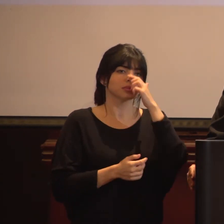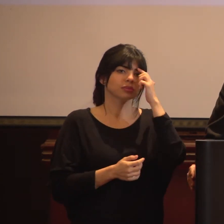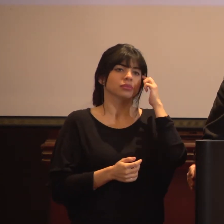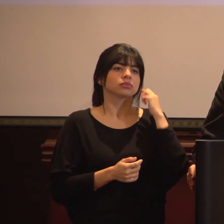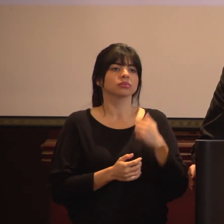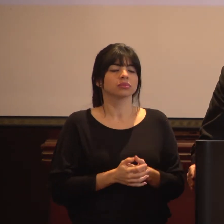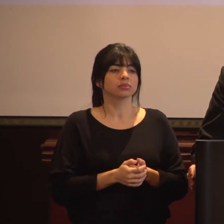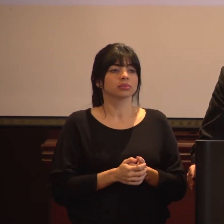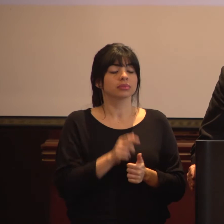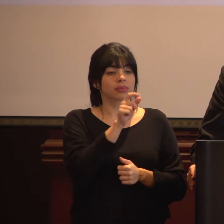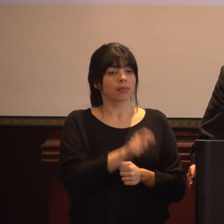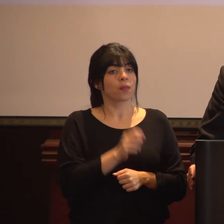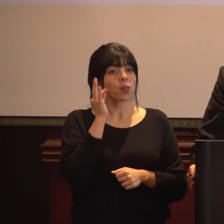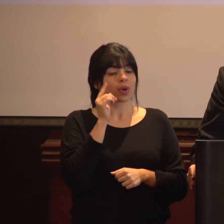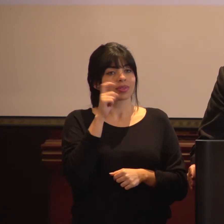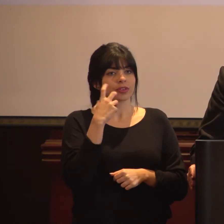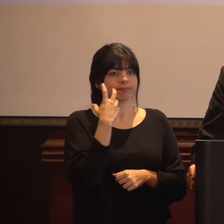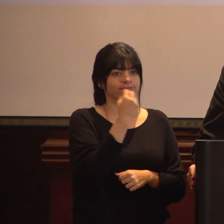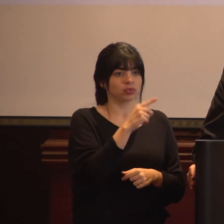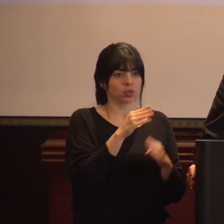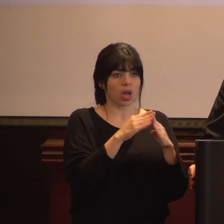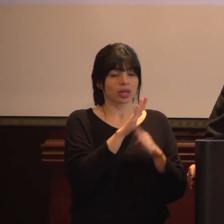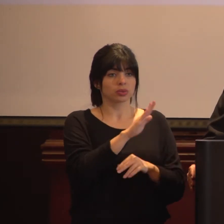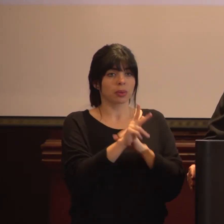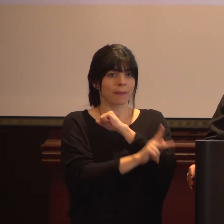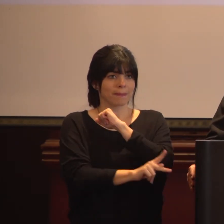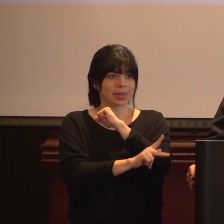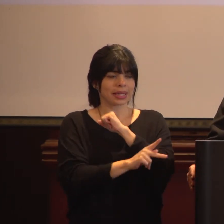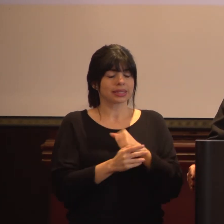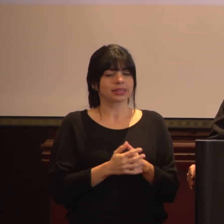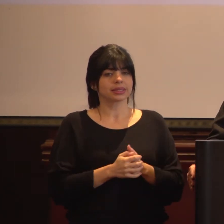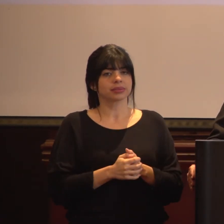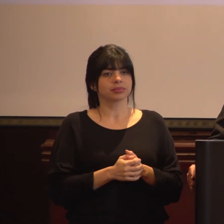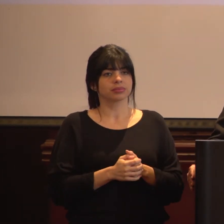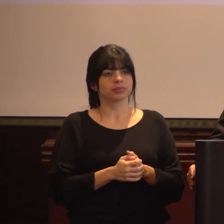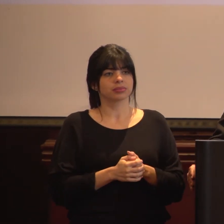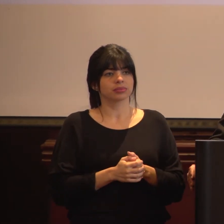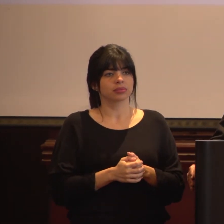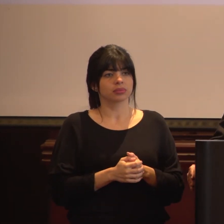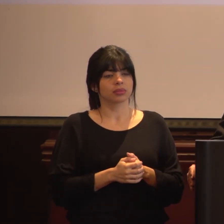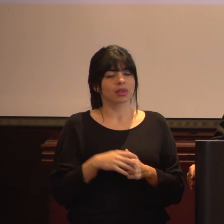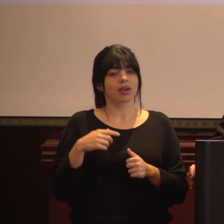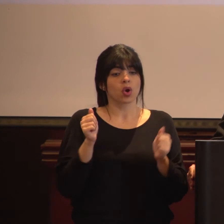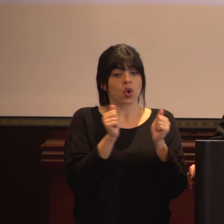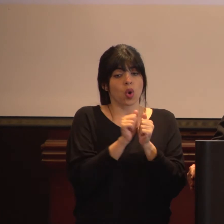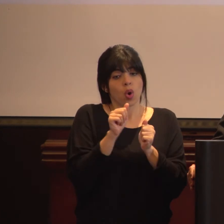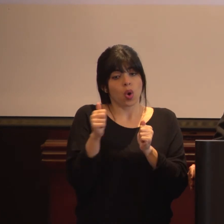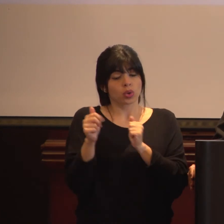países esta mujer que tuvo que dejar su hogar en un país que conjuntamente con los